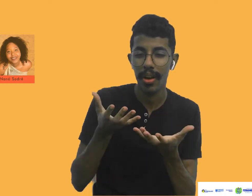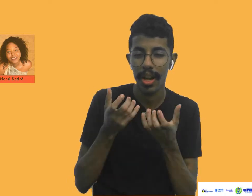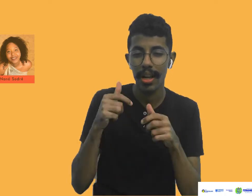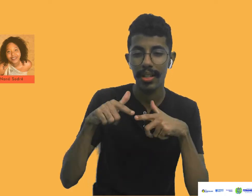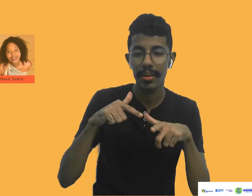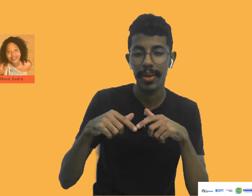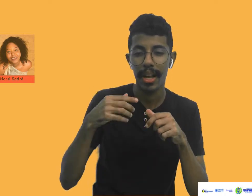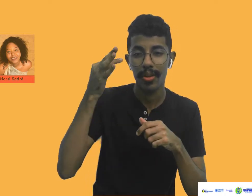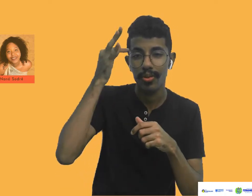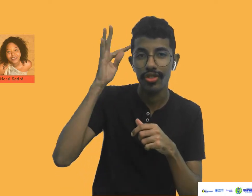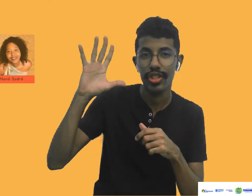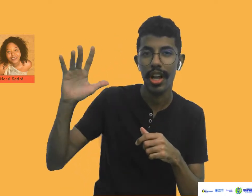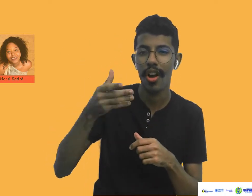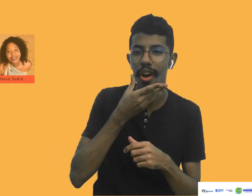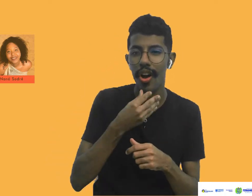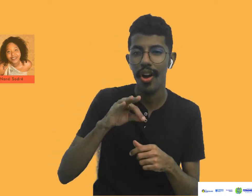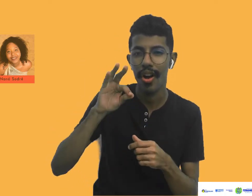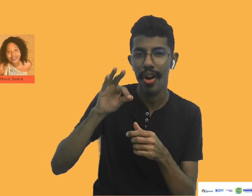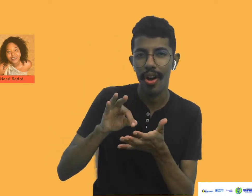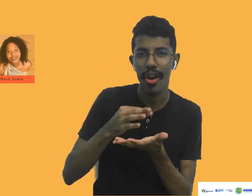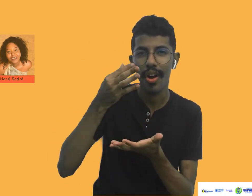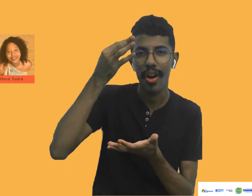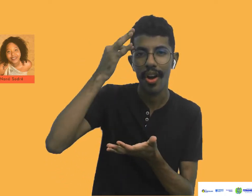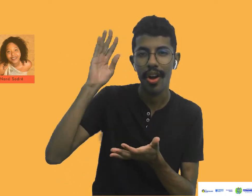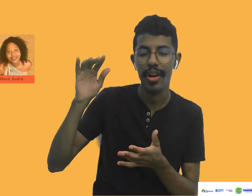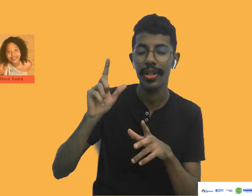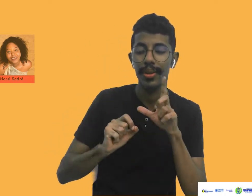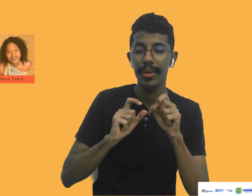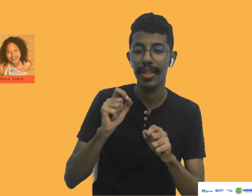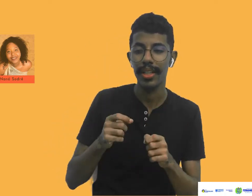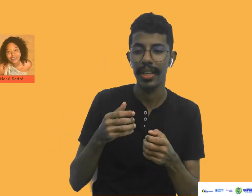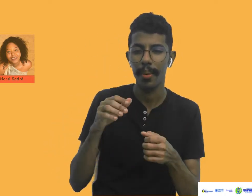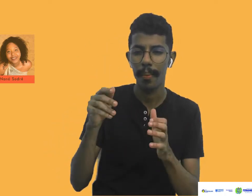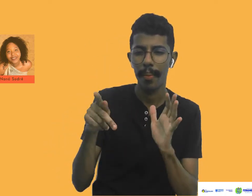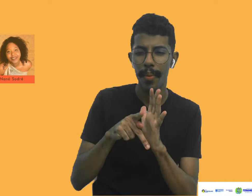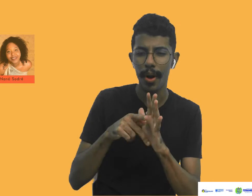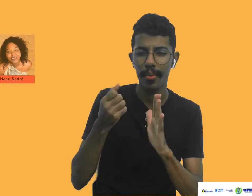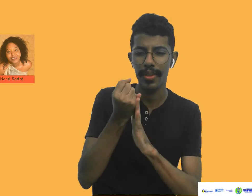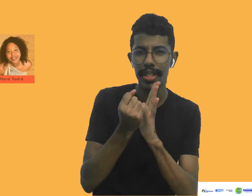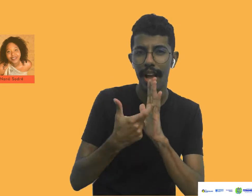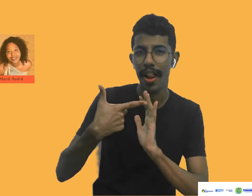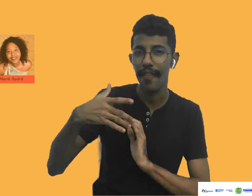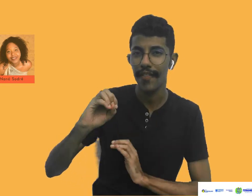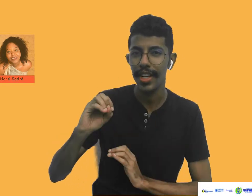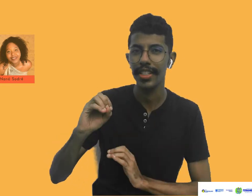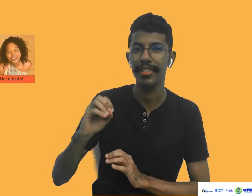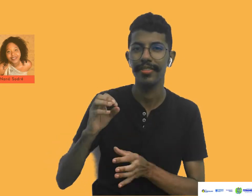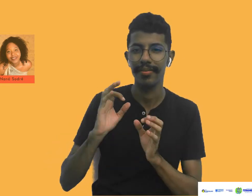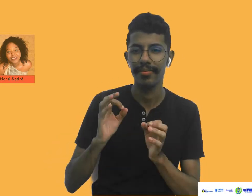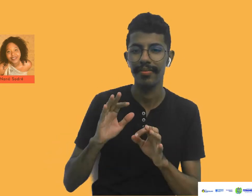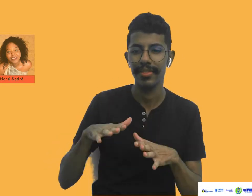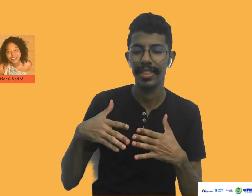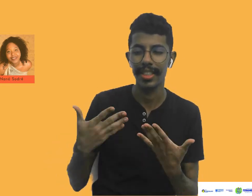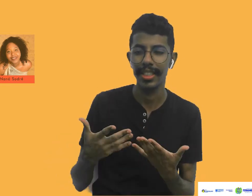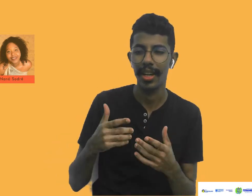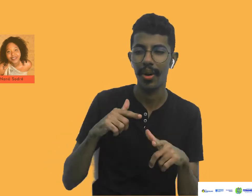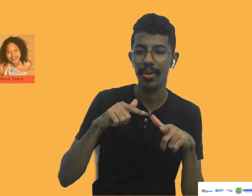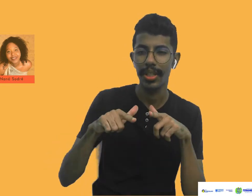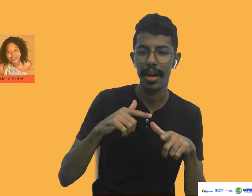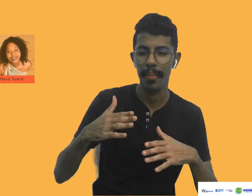partir do século XX, né, a gente tem Barba, tem Drostovski, tem Truc, e vamos lá,